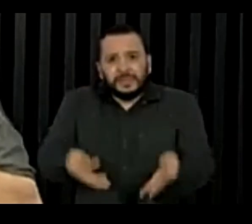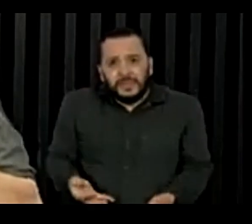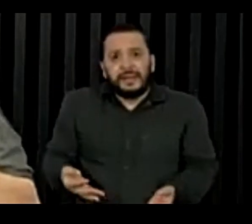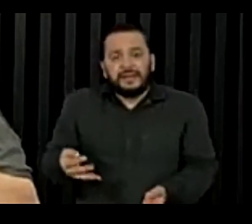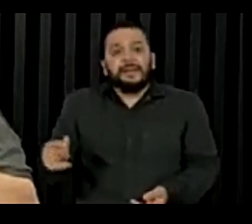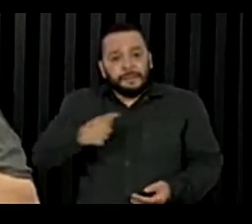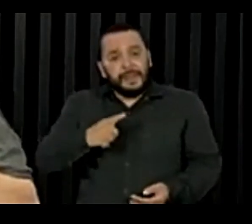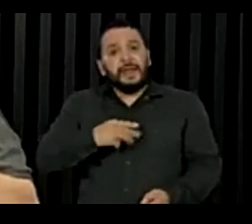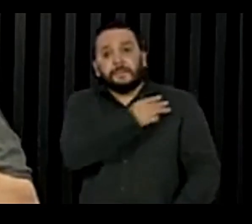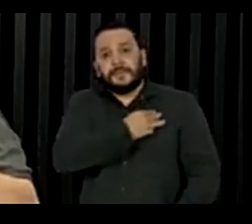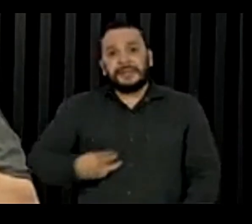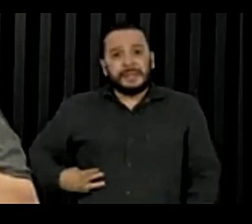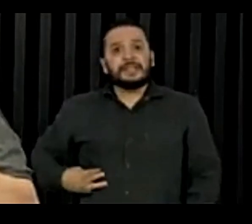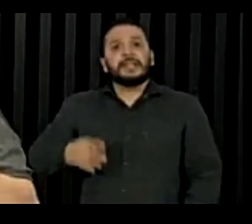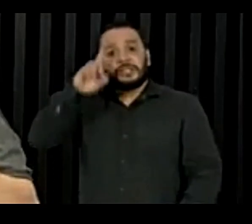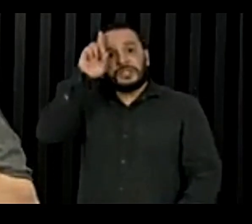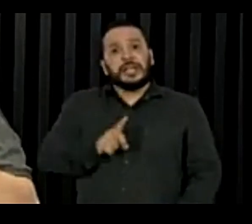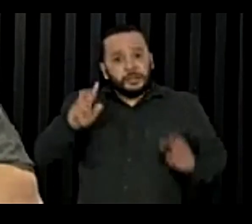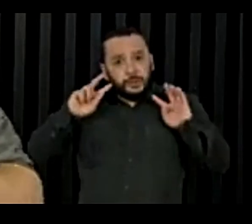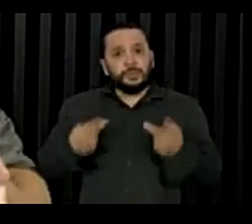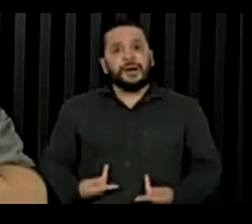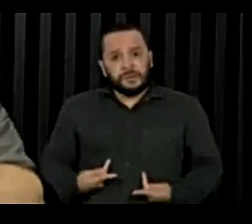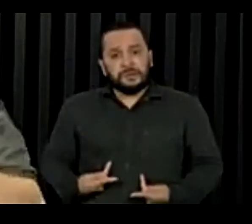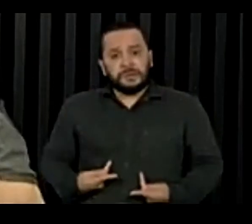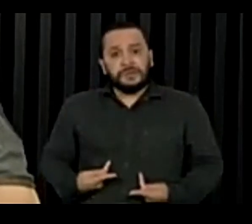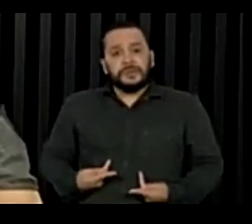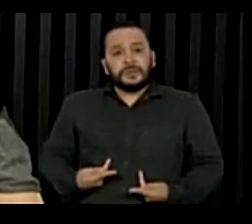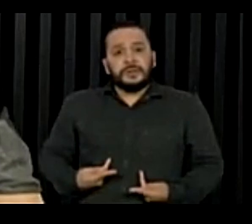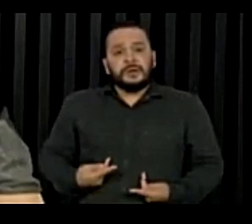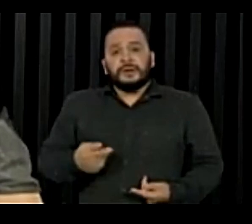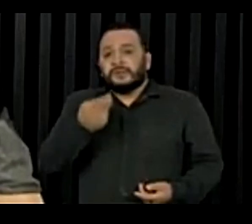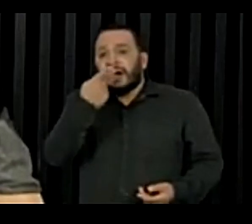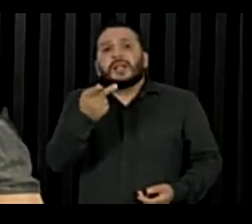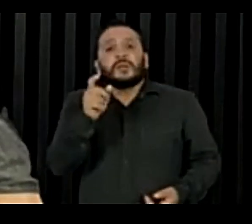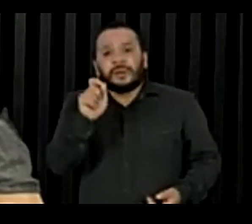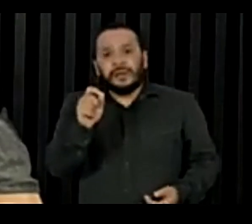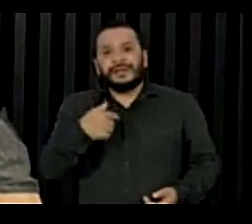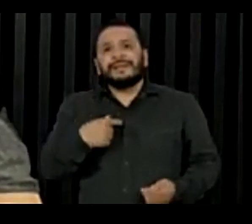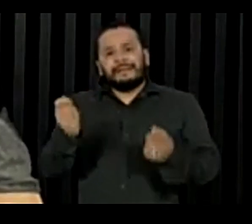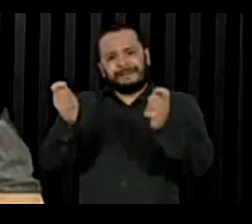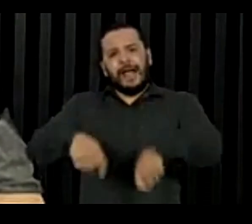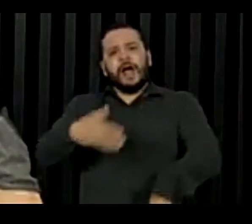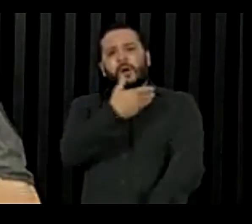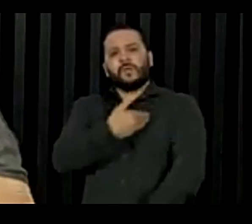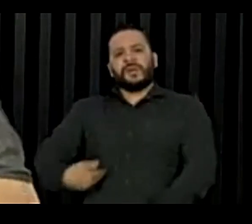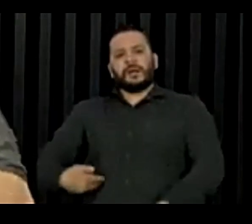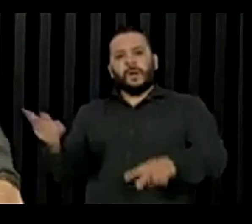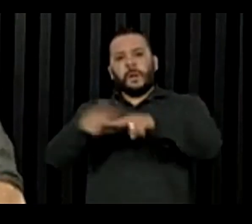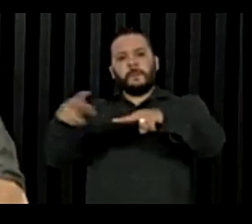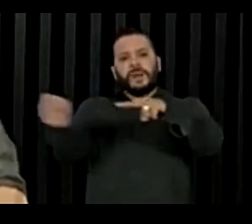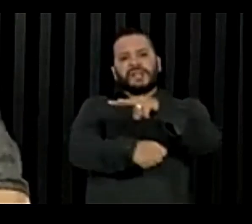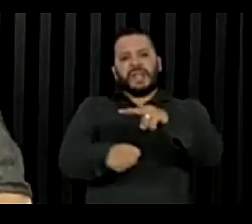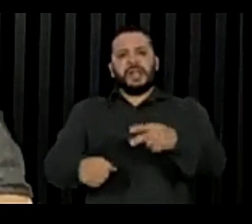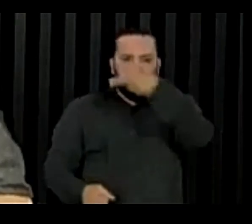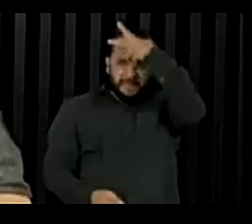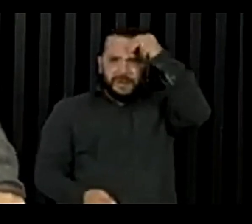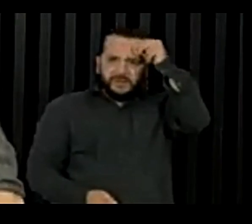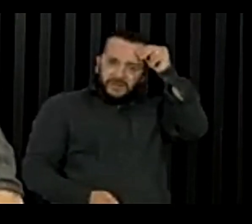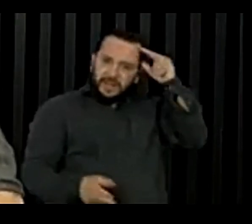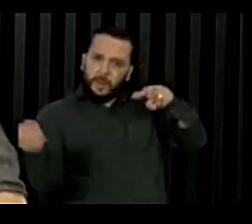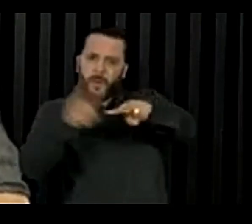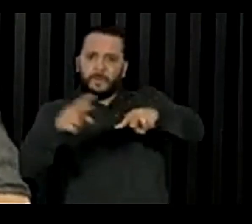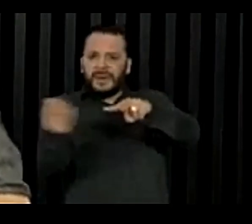a ministra de Direitos Humanos falando que vale prender governadores e prefeitos. Então, quando você tem esse cenário,